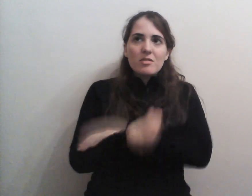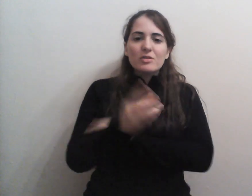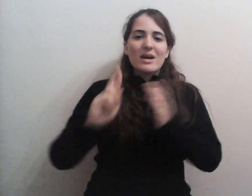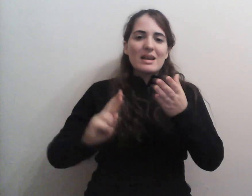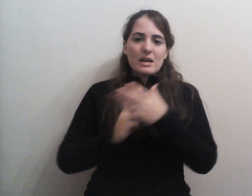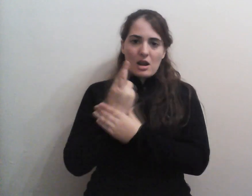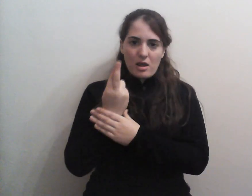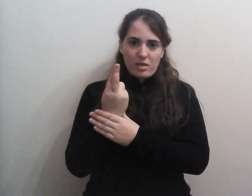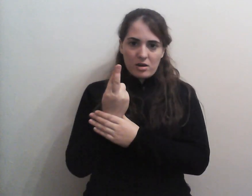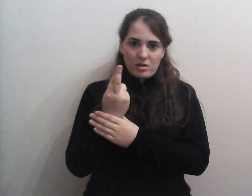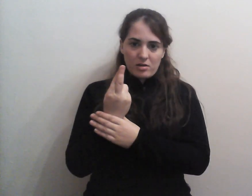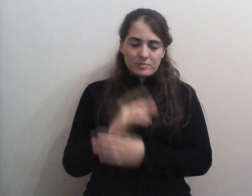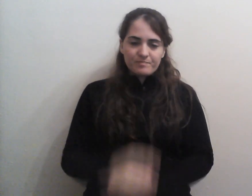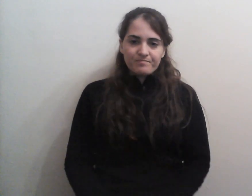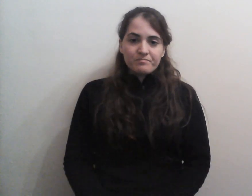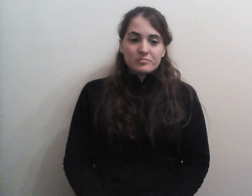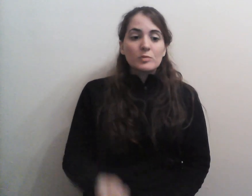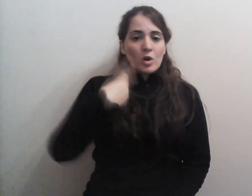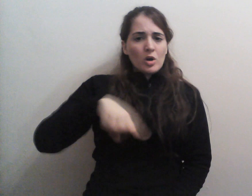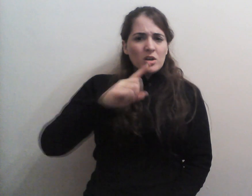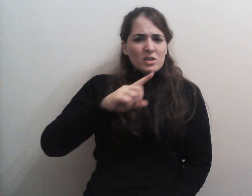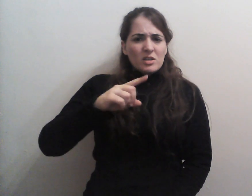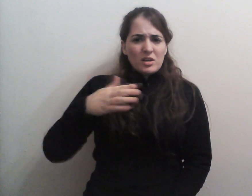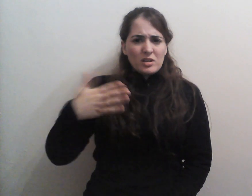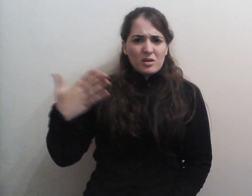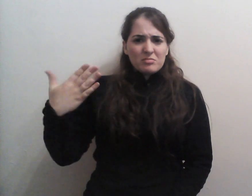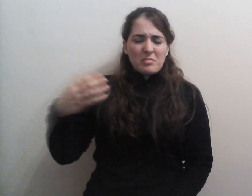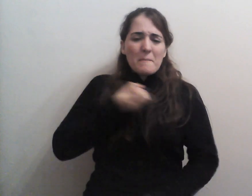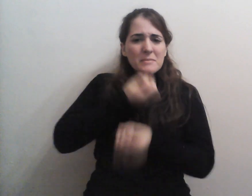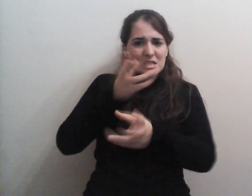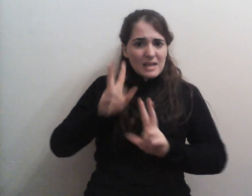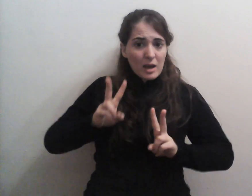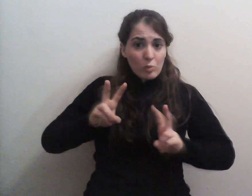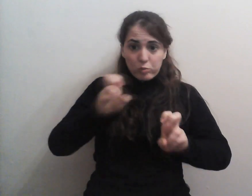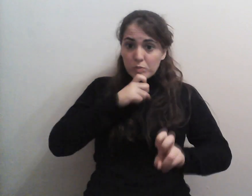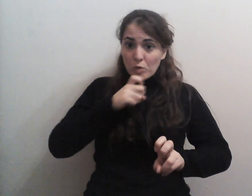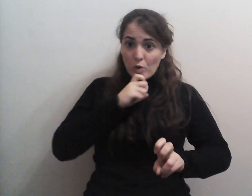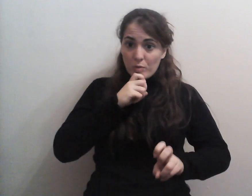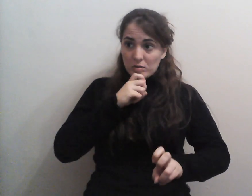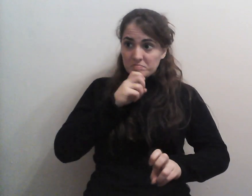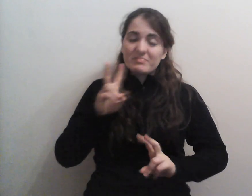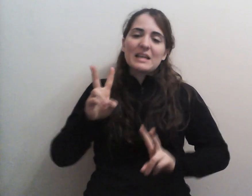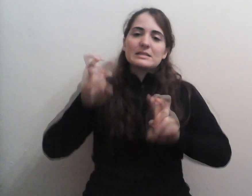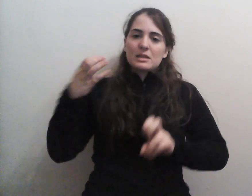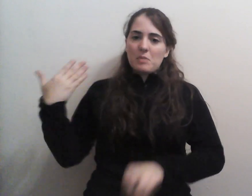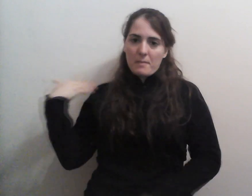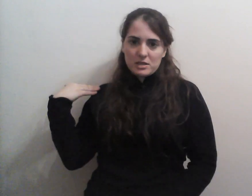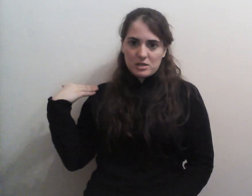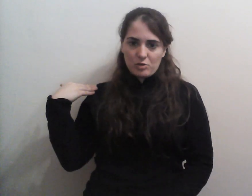Nosotros, al empezar el mensaje, hablábamos acerca del pasado, la importancia del pasado. Y aquí Pedro nos nombra